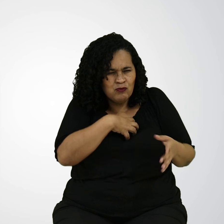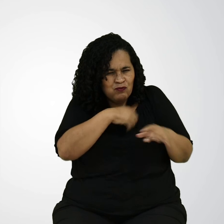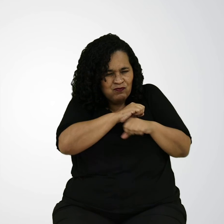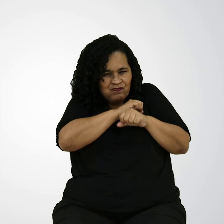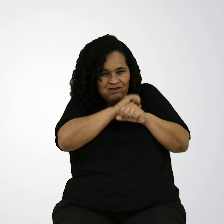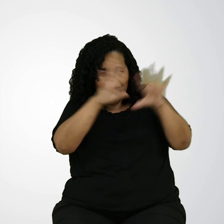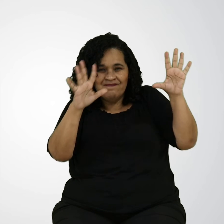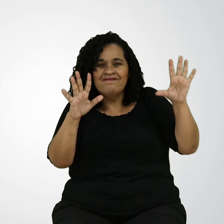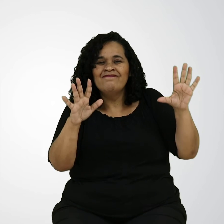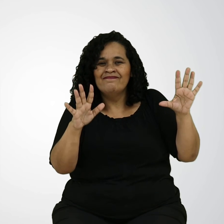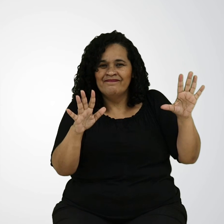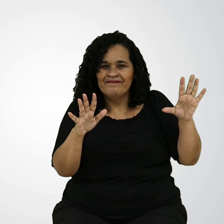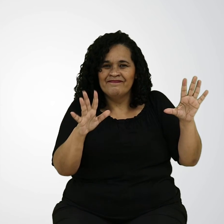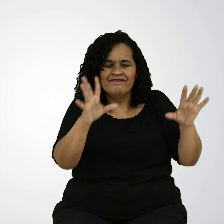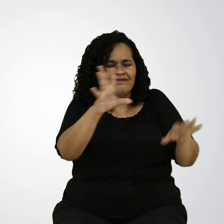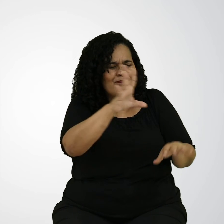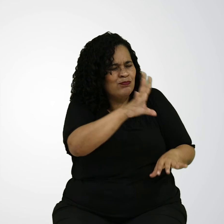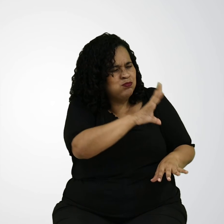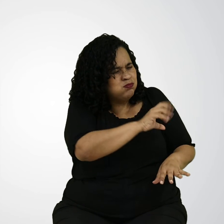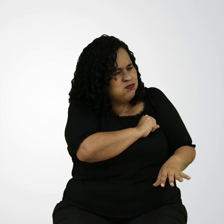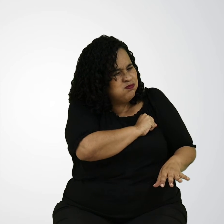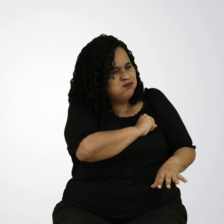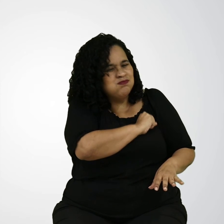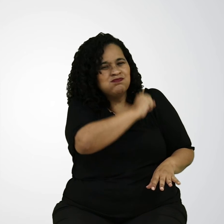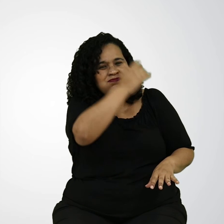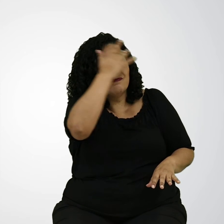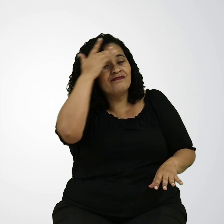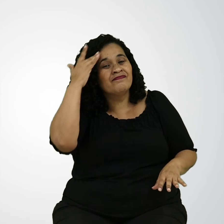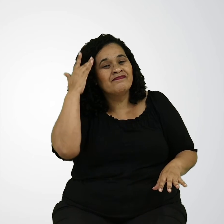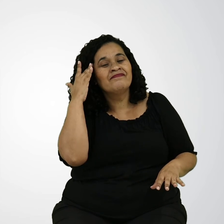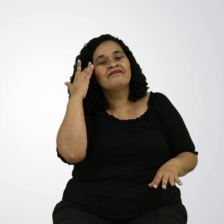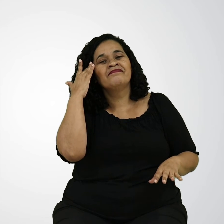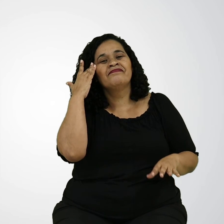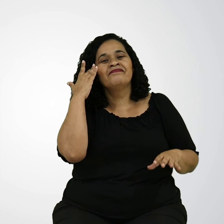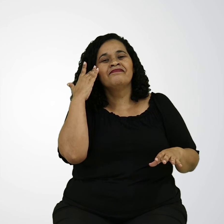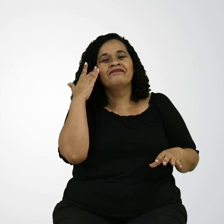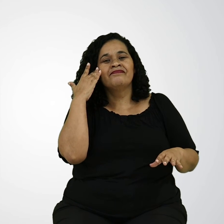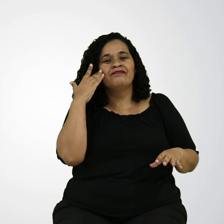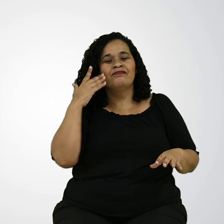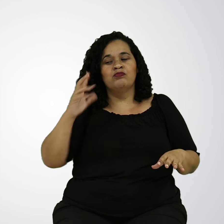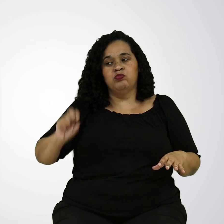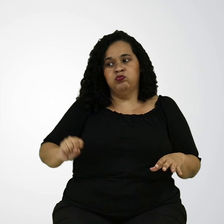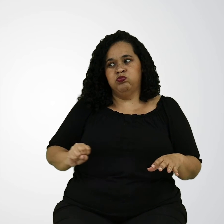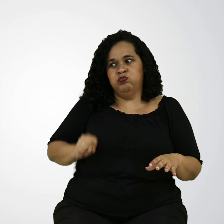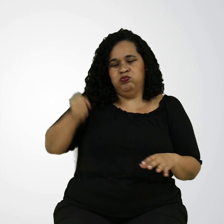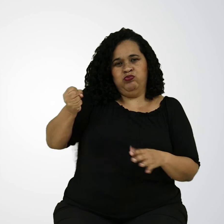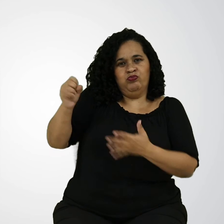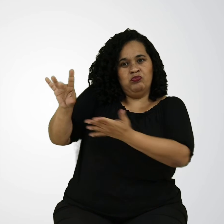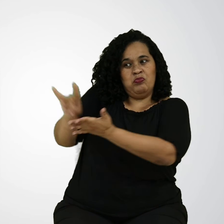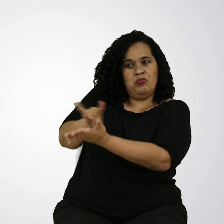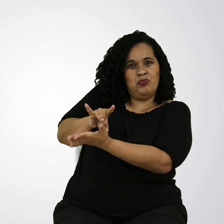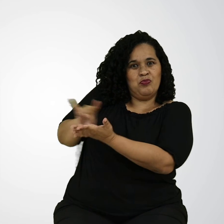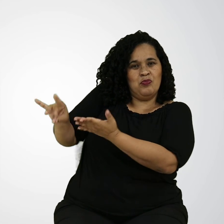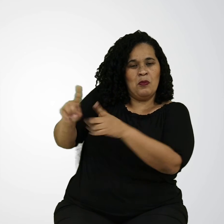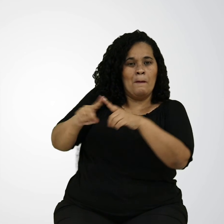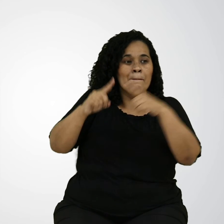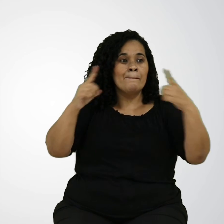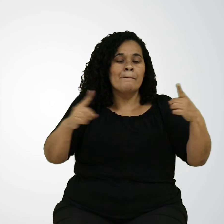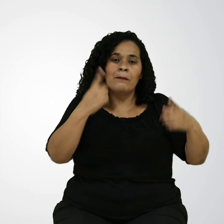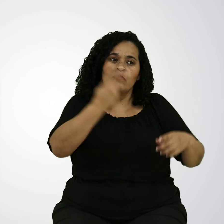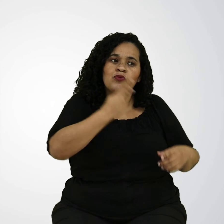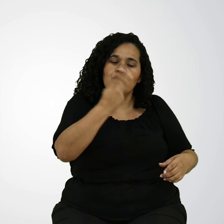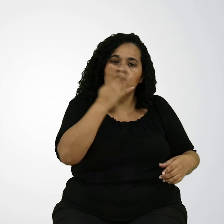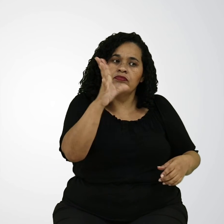ouvistes o que foi dito, amarás o teu próximo, né? E odiarás o inimigo. Eu, porém, vos digo, né? Ame